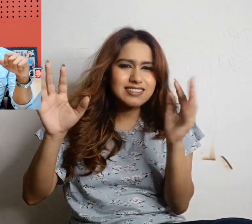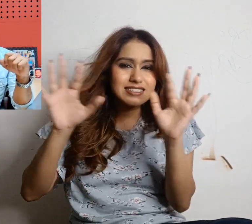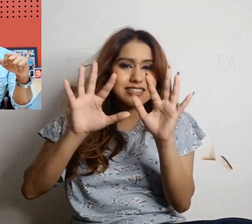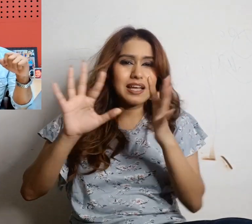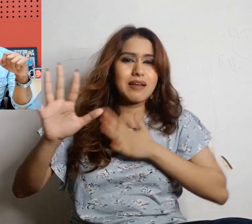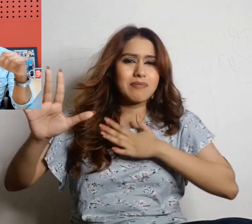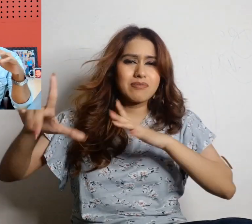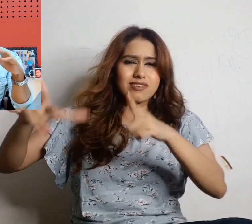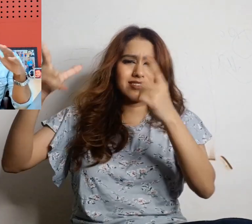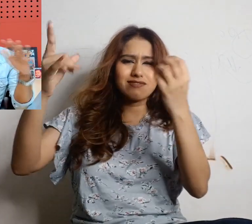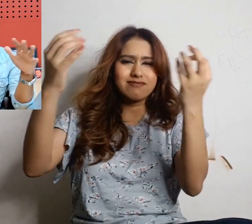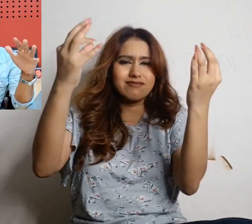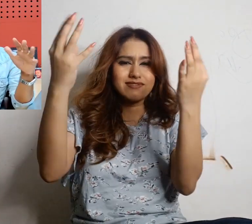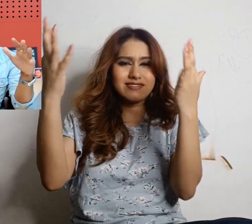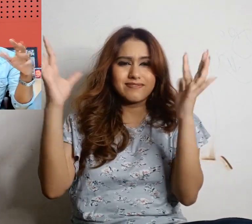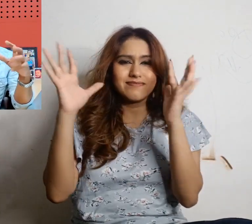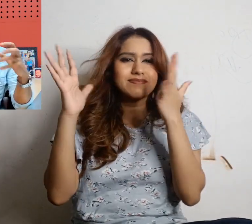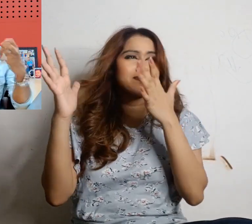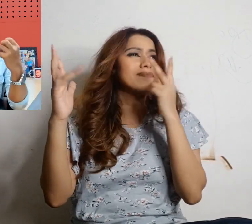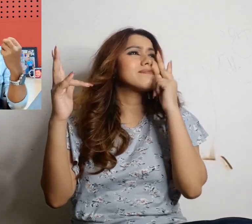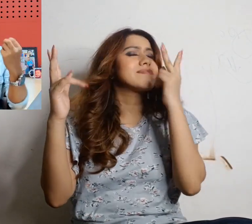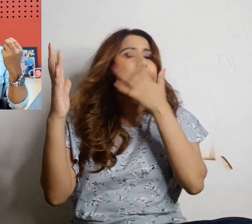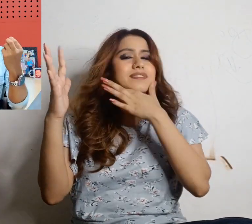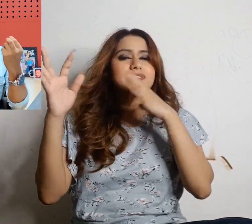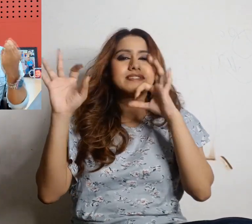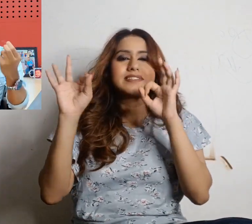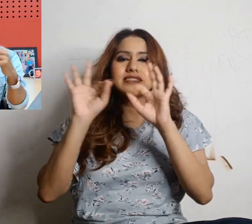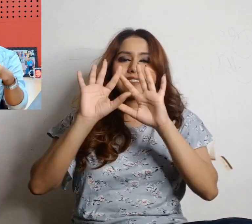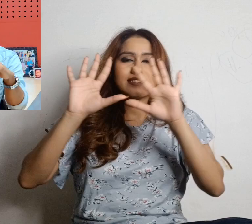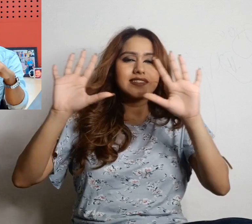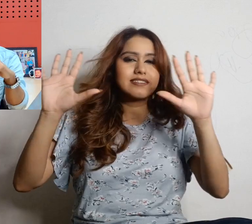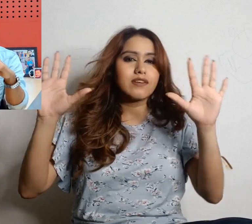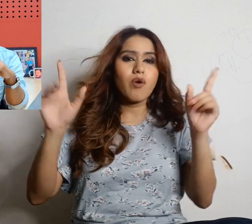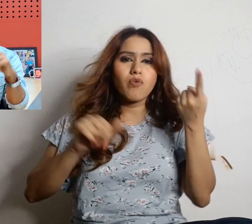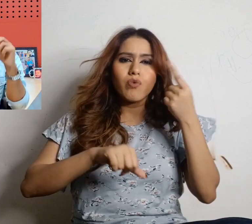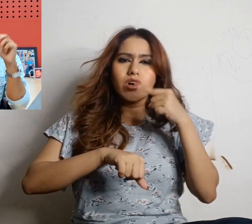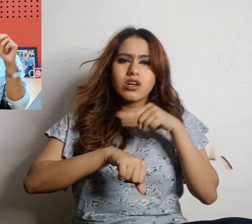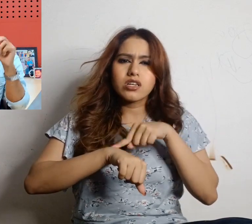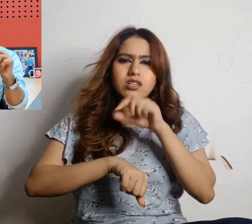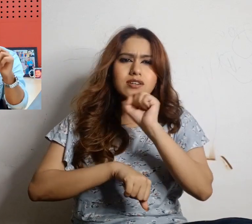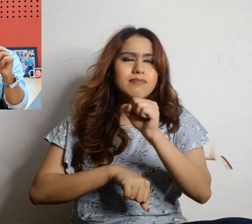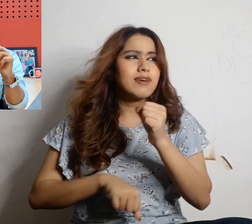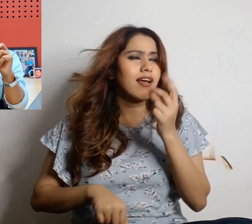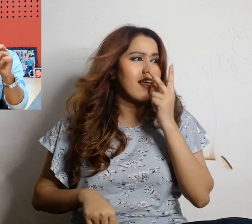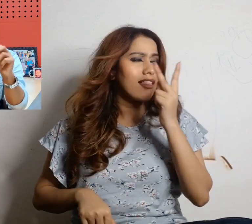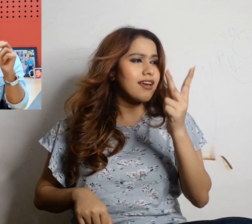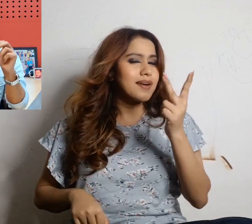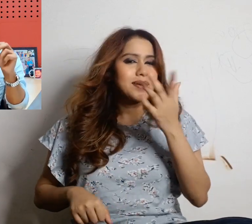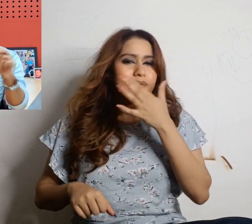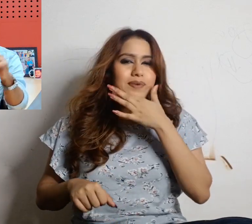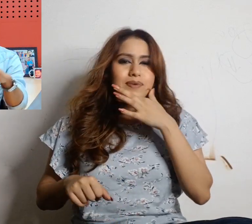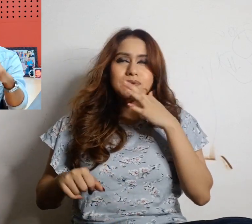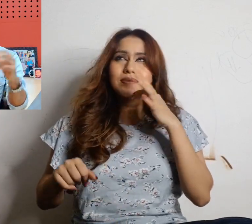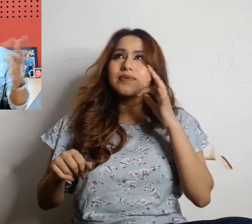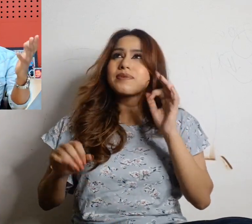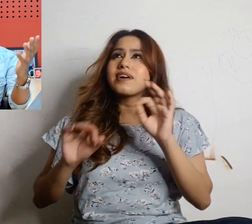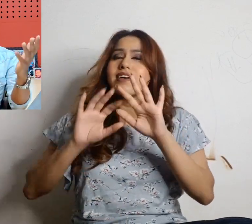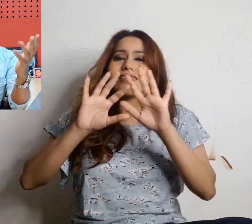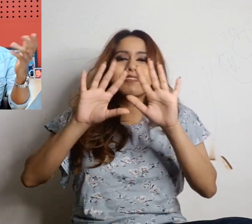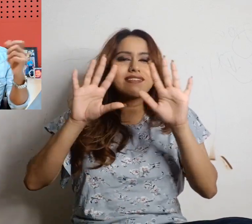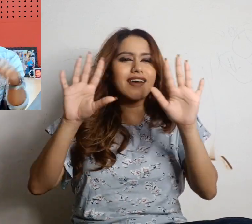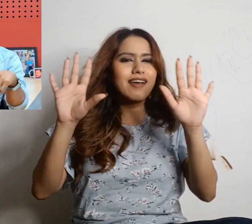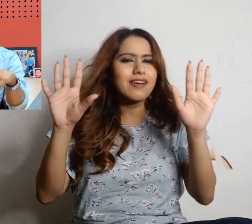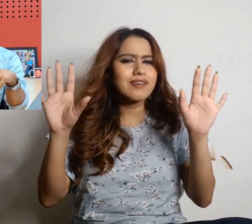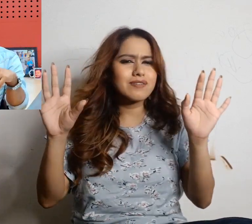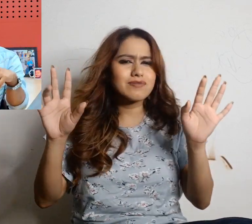सूरज की थी, पेड़ चमक रहे थे, वो सुहाना दृश्य था। उसे पहली बार प्रकृति से प्यार हो गया। उसे लगा कि